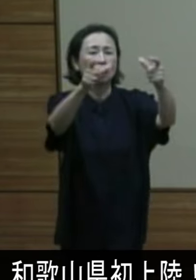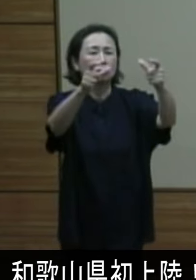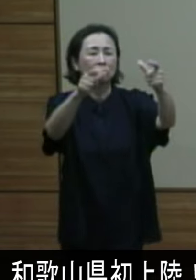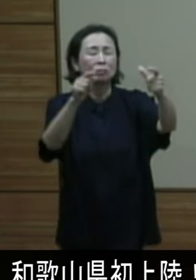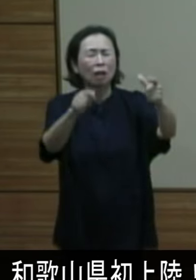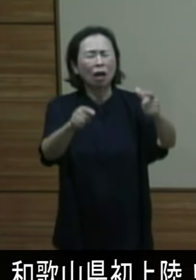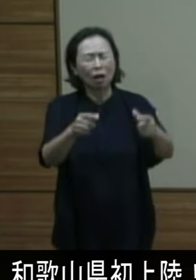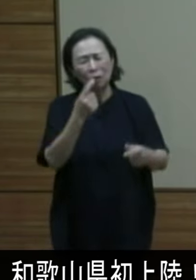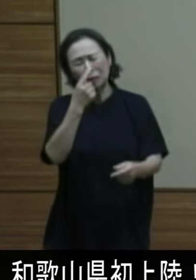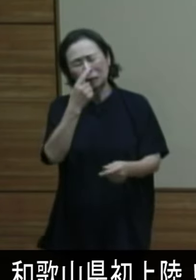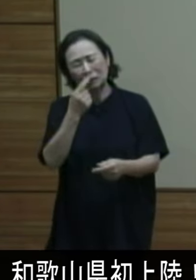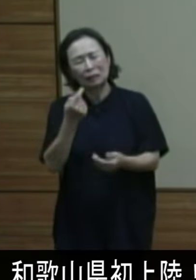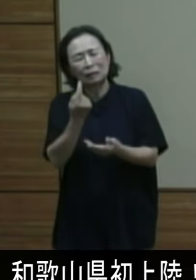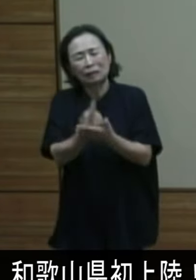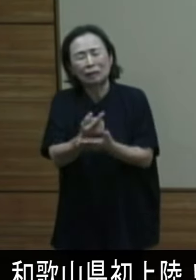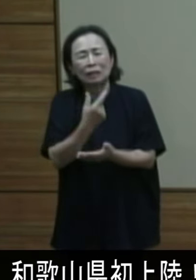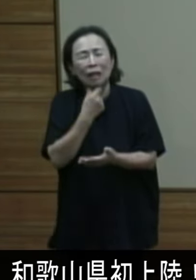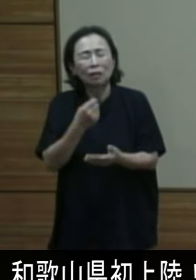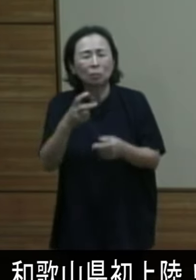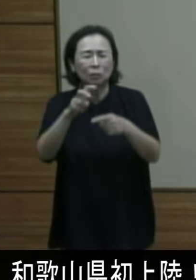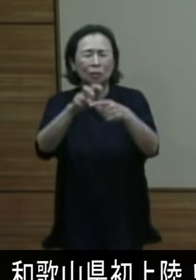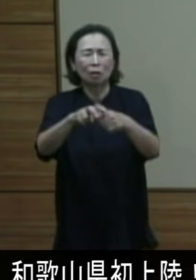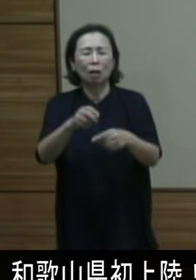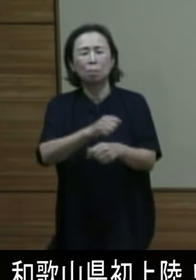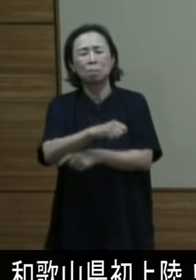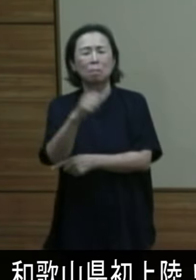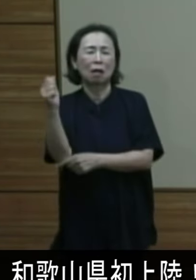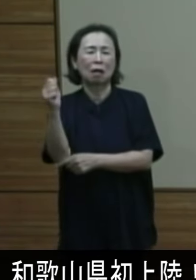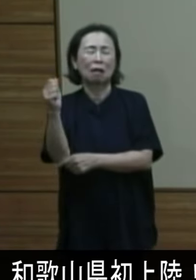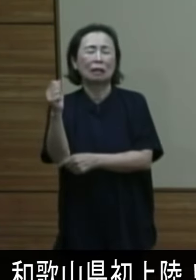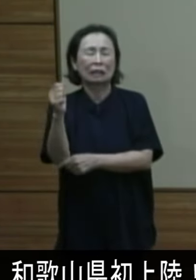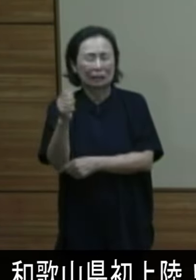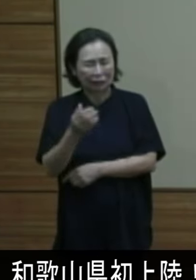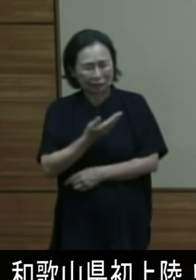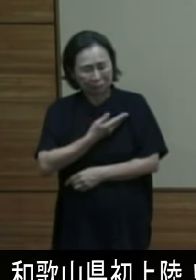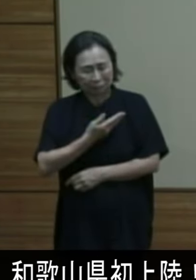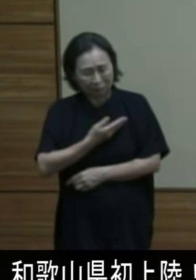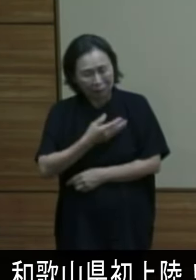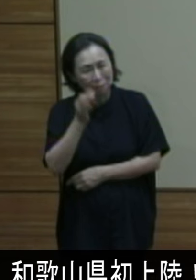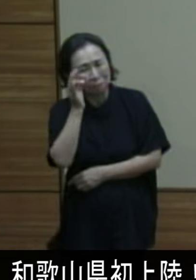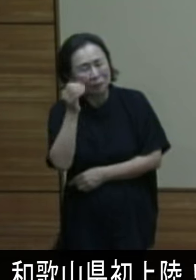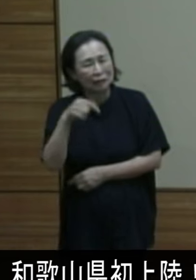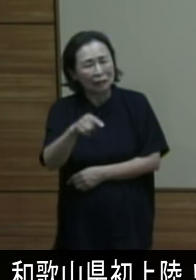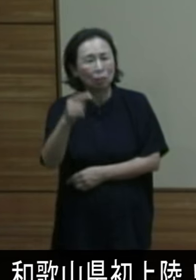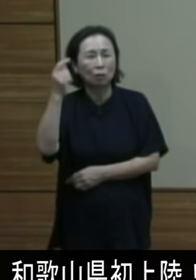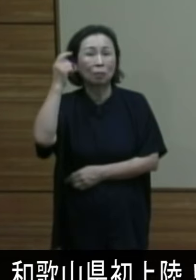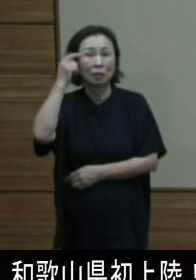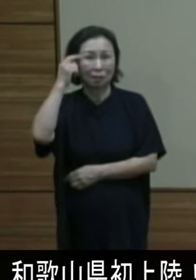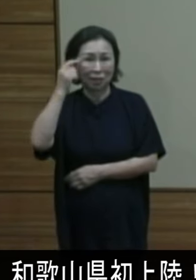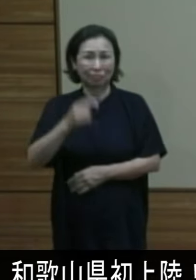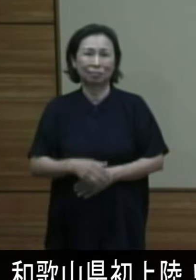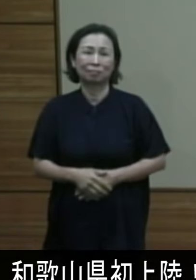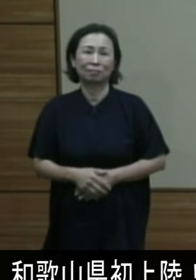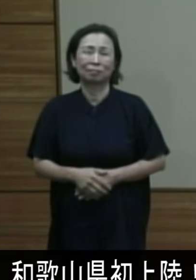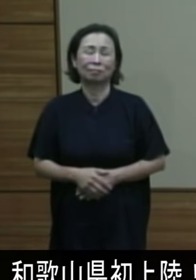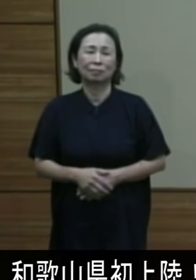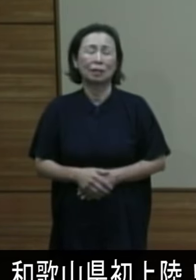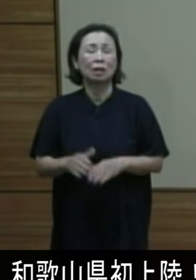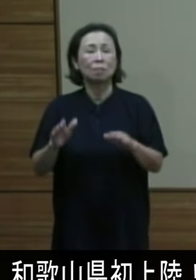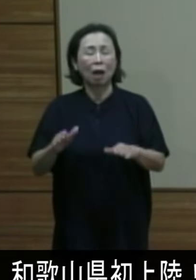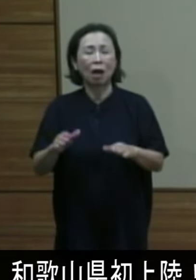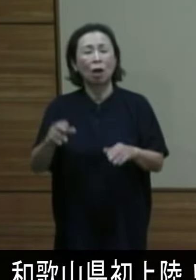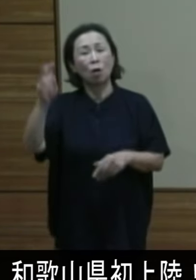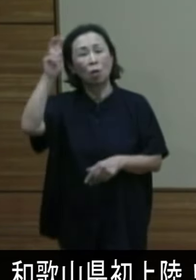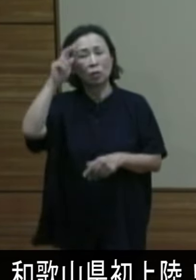、見送りに行きたいとは思っておりますけれども、ぜひご取材お願いします。現在大阪・関西万博